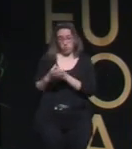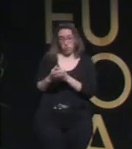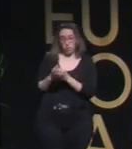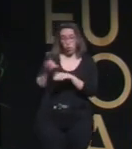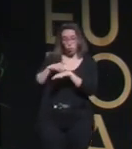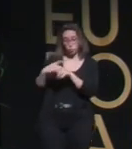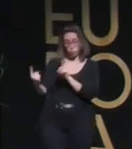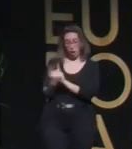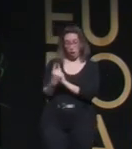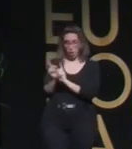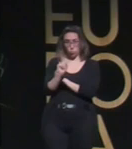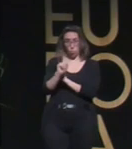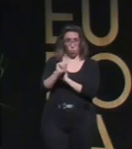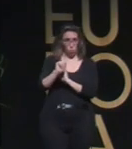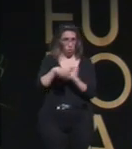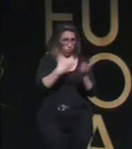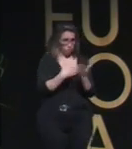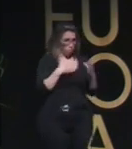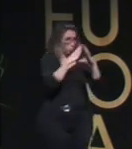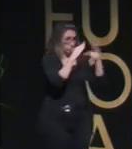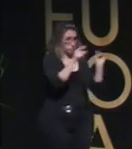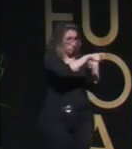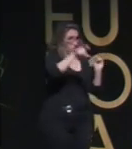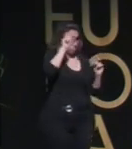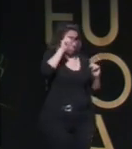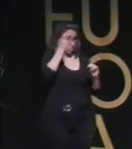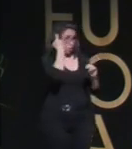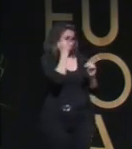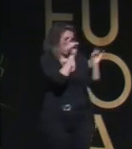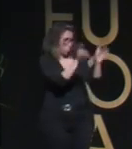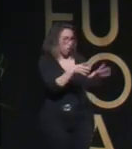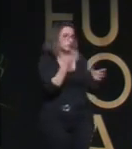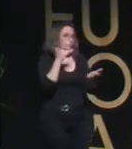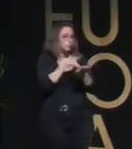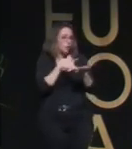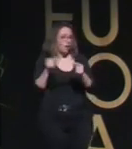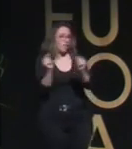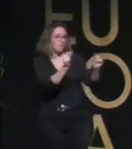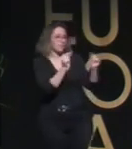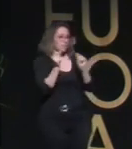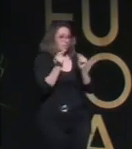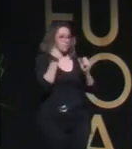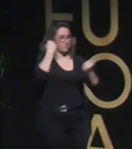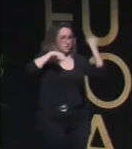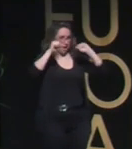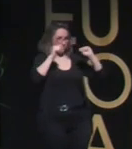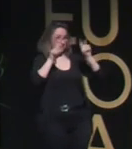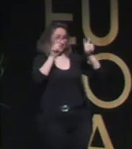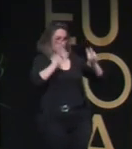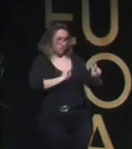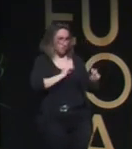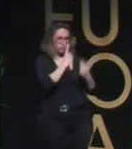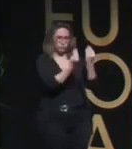ejemplo, de los que tengo en la universidad, ¿eh? Que cuando hacemos algunas dinámicas que hacemos sobre la propia identidad, muchos de ellos te dicen, es que no sé quién